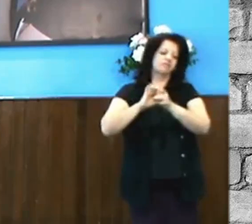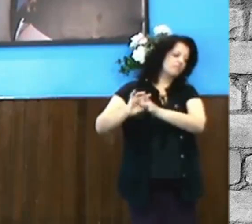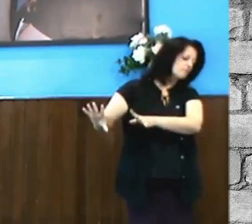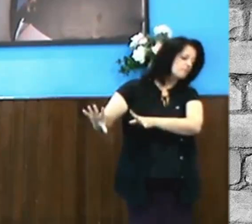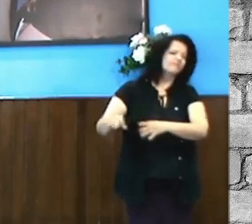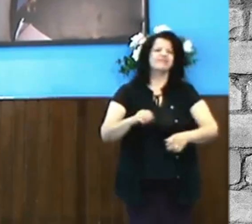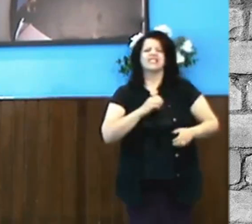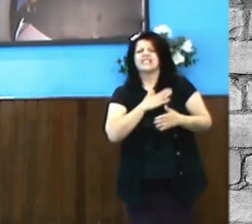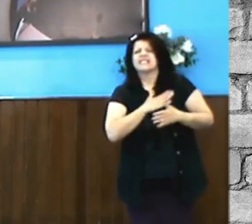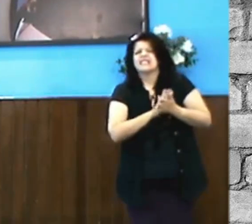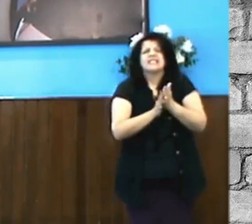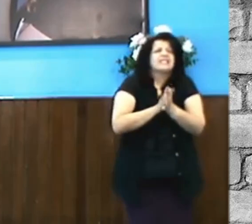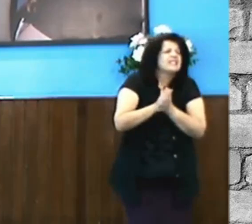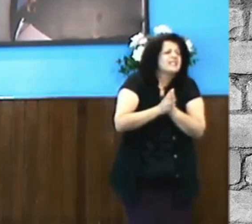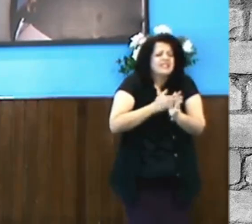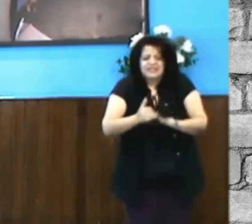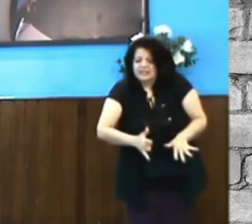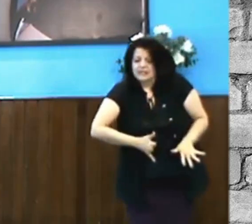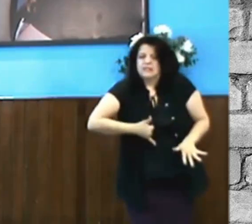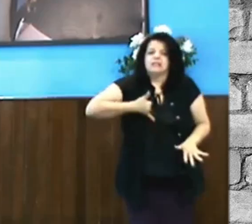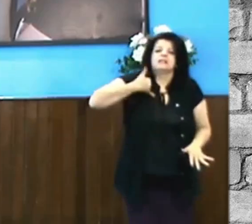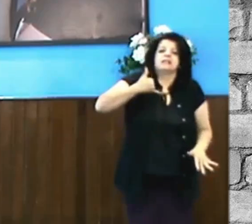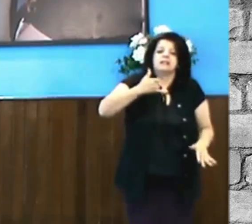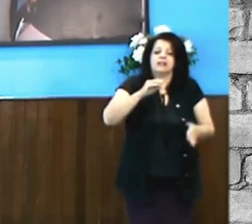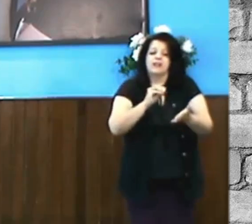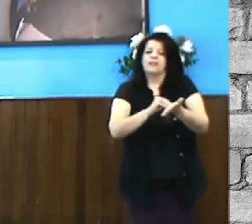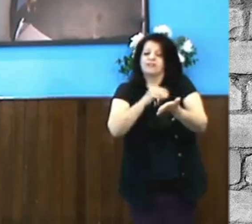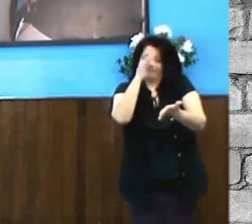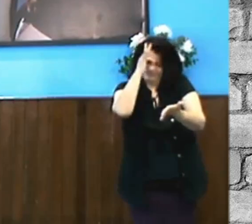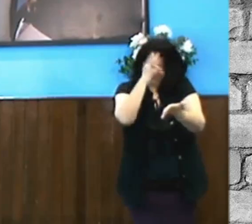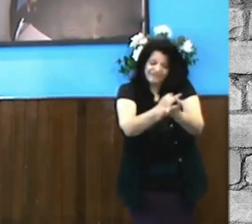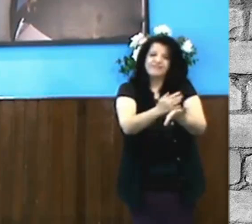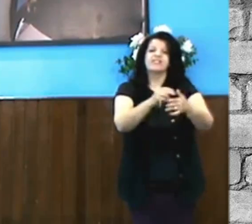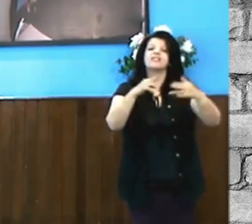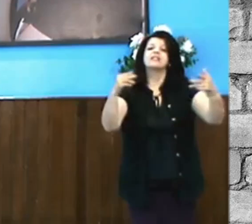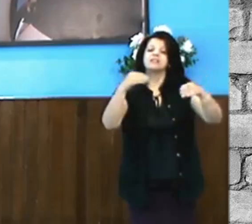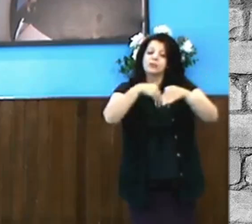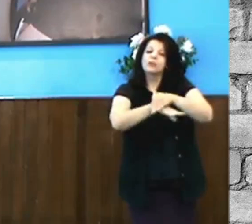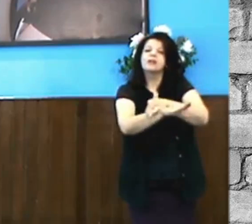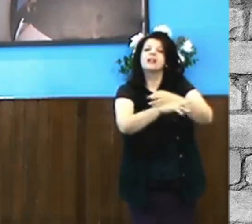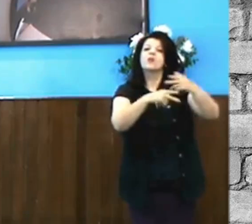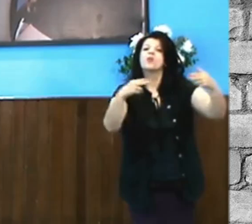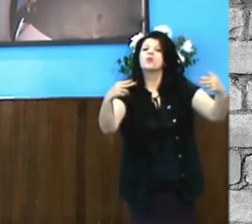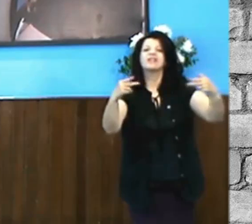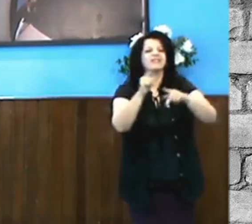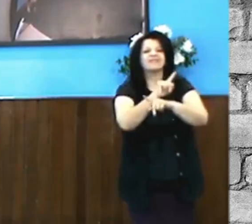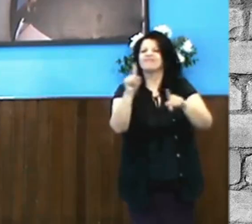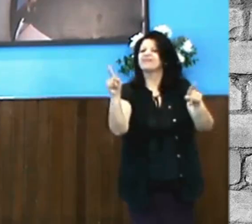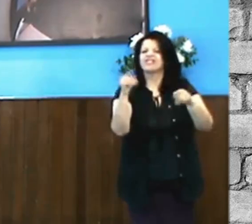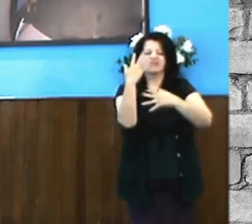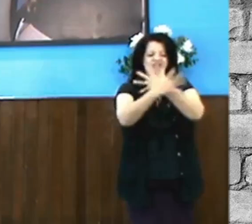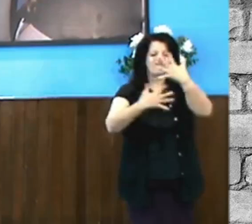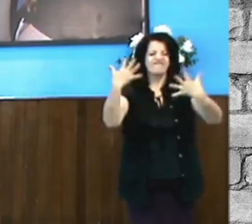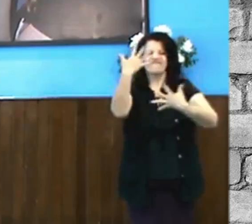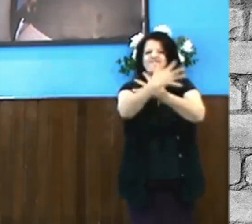Incredulidade, ansiedade, insegurança, orgulho fazem a gente guardar conosco coisas inúteis que no fim das contas só